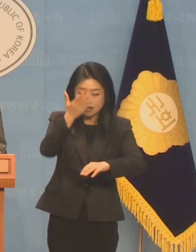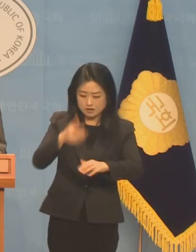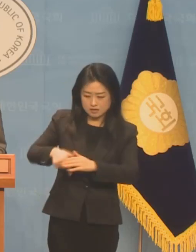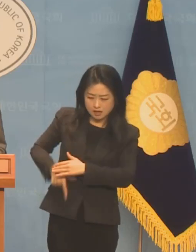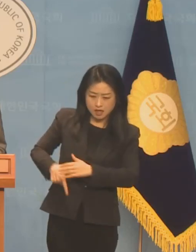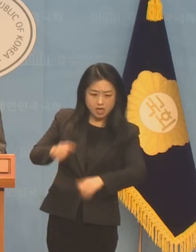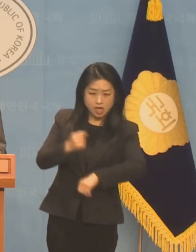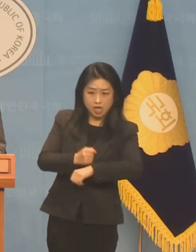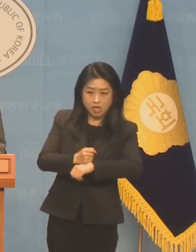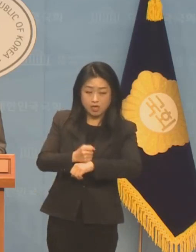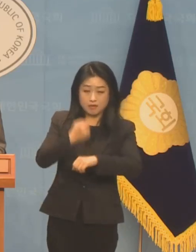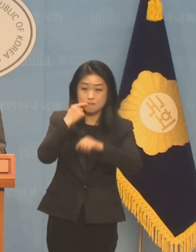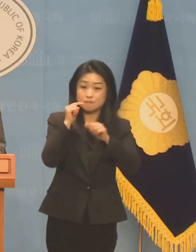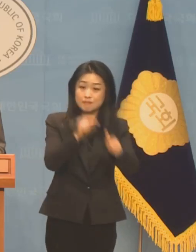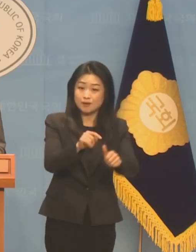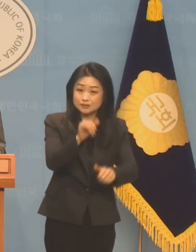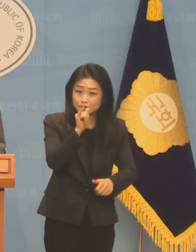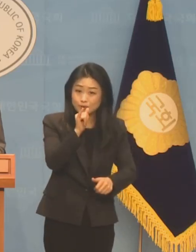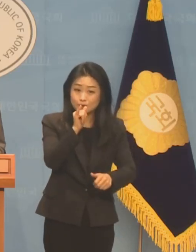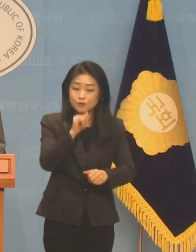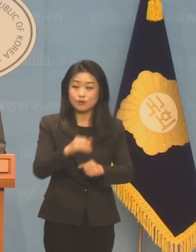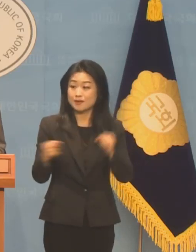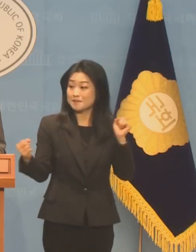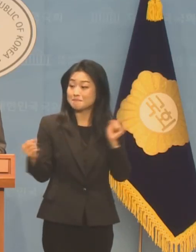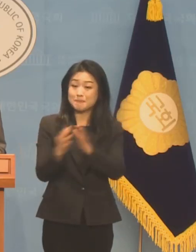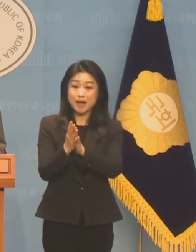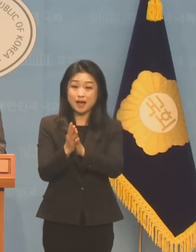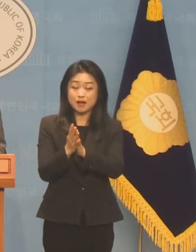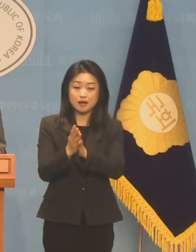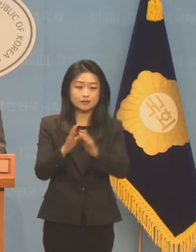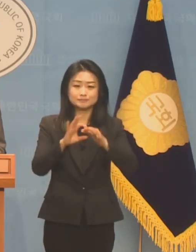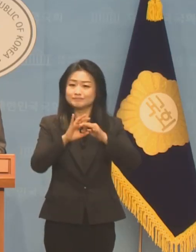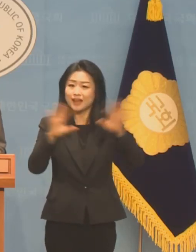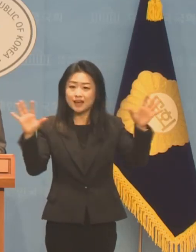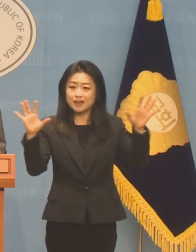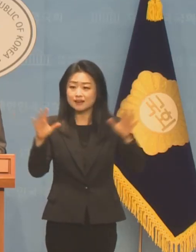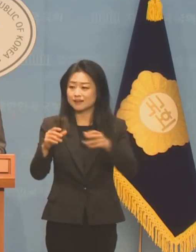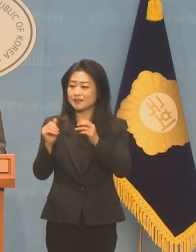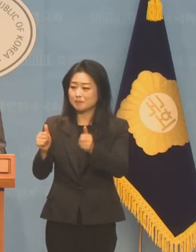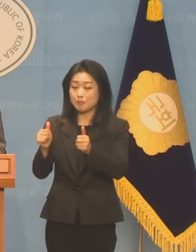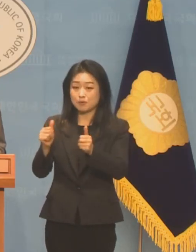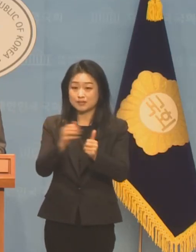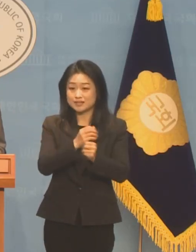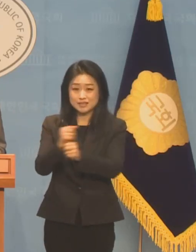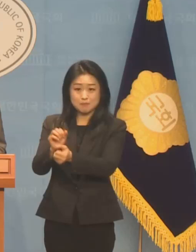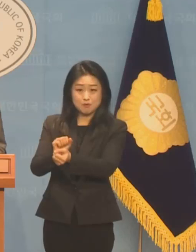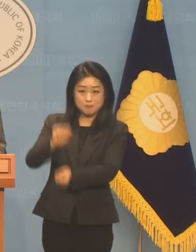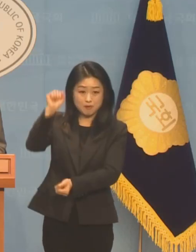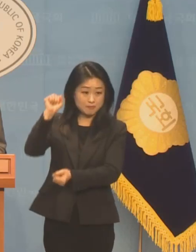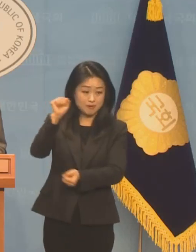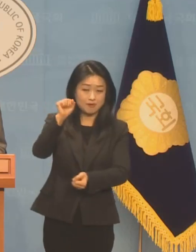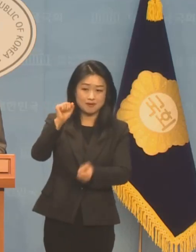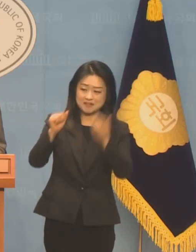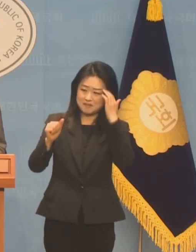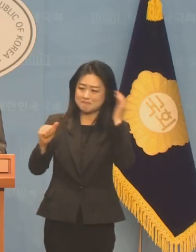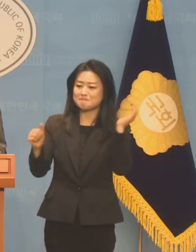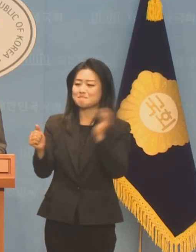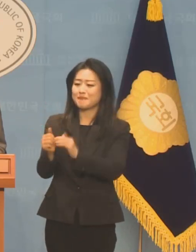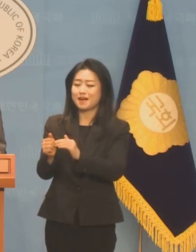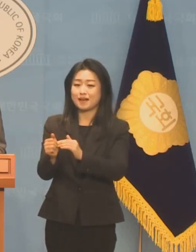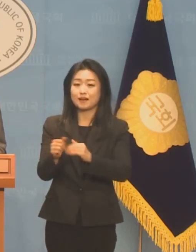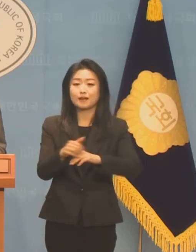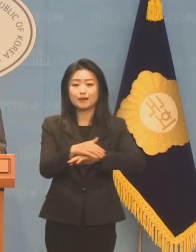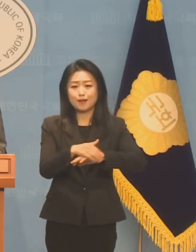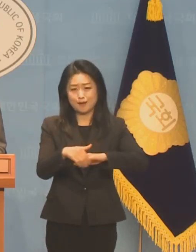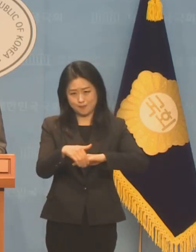합니다. 유혈 사태를 벌여서라도 법원의 정당한 법 집행을 막을 작정입니까?